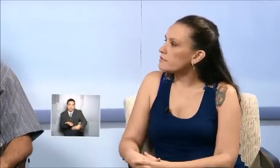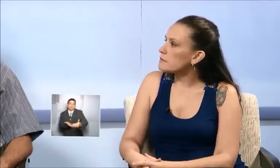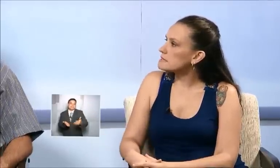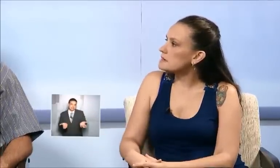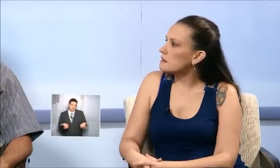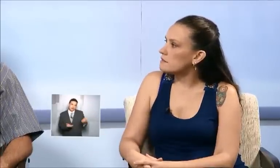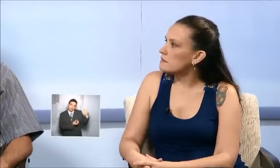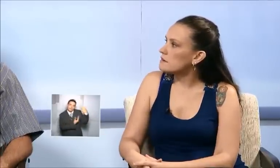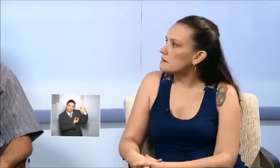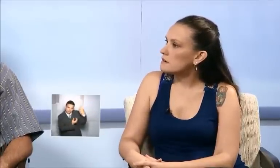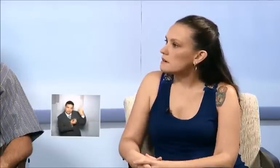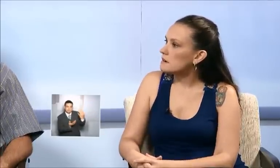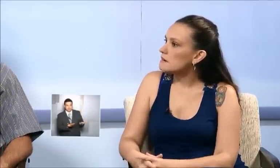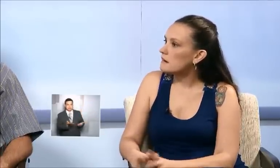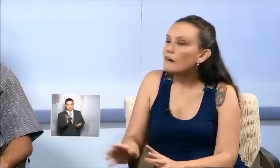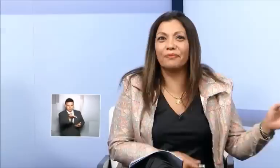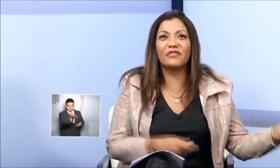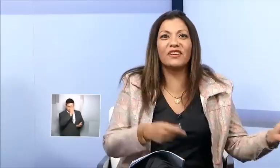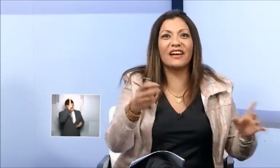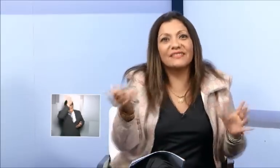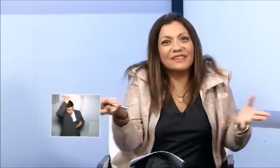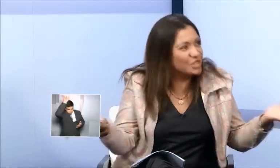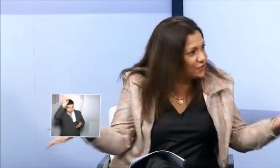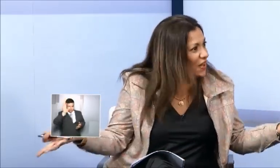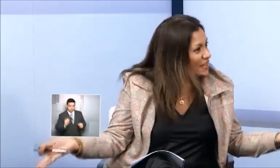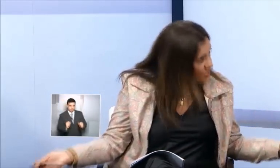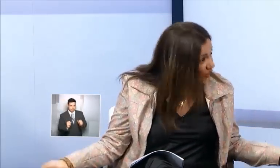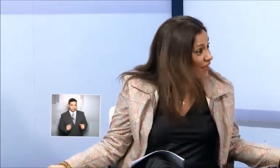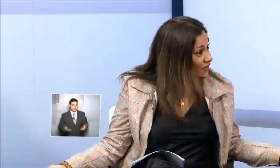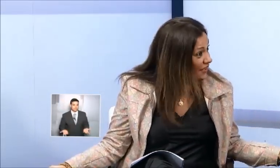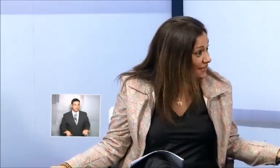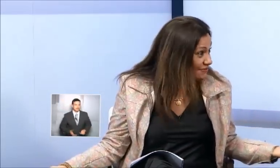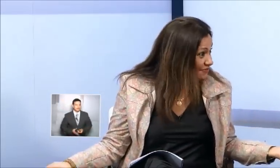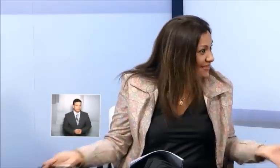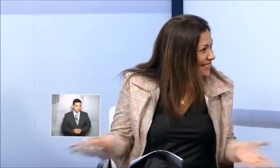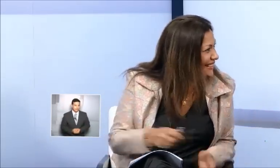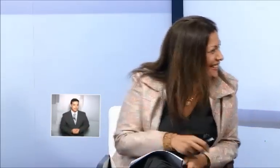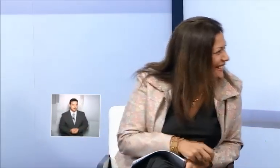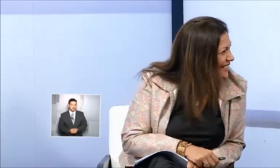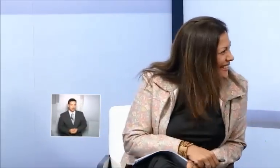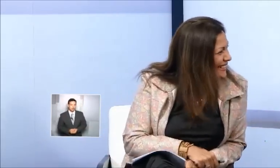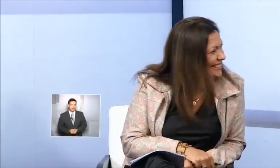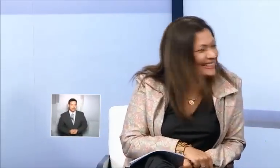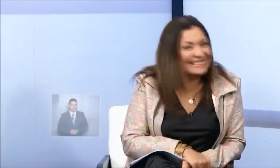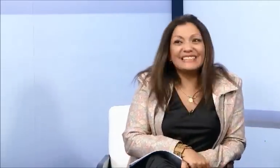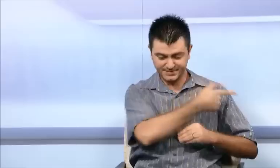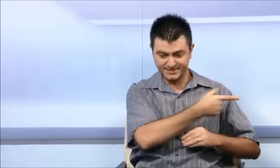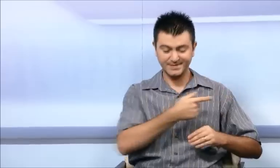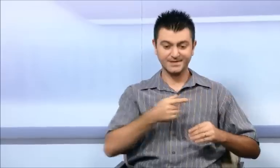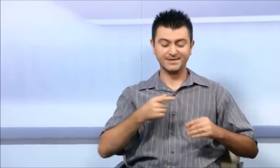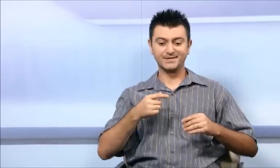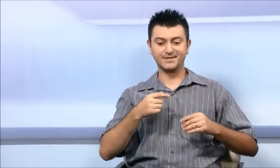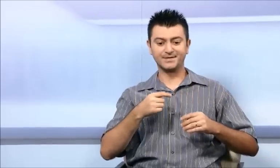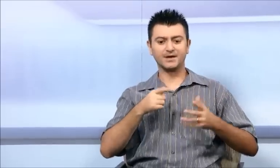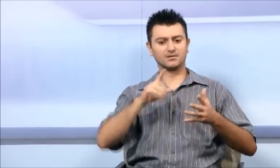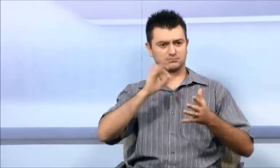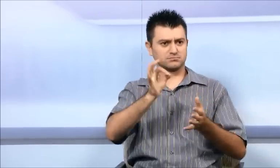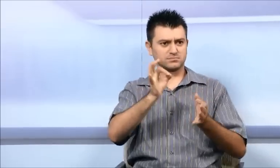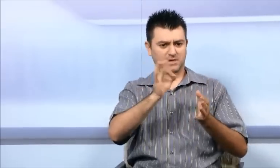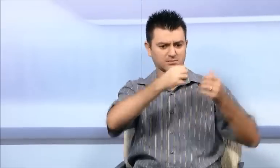alguma informação. Ele pediu para falar. Vai falar. A gente fala, eles falam, né? Então, só complementando o que a Cris disse,